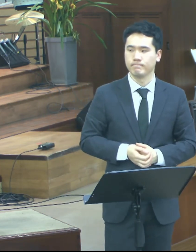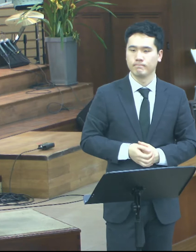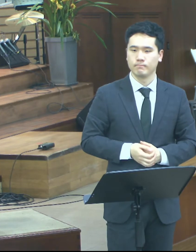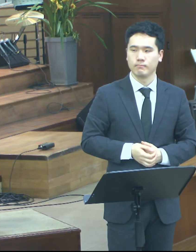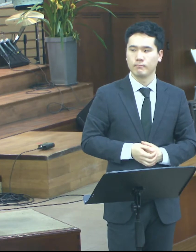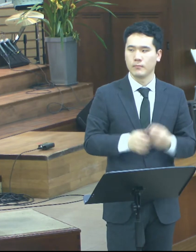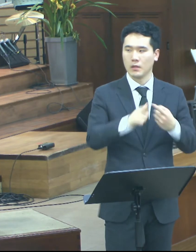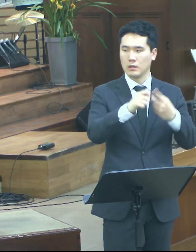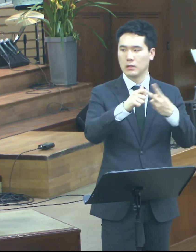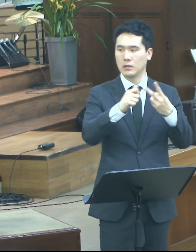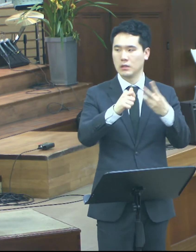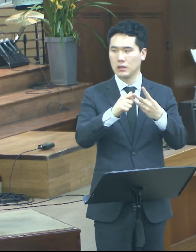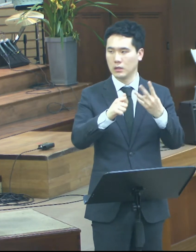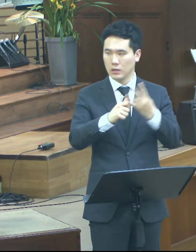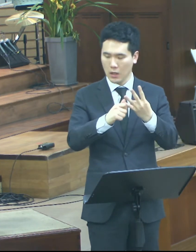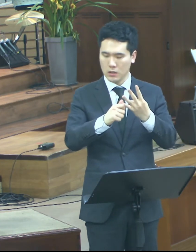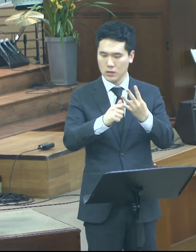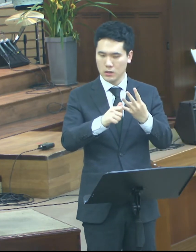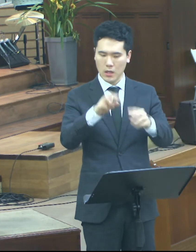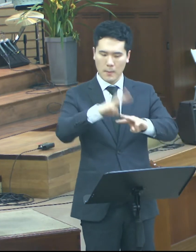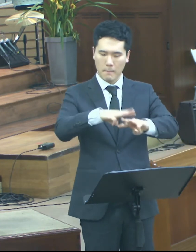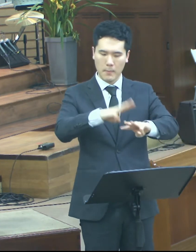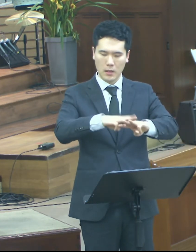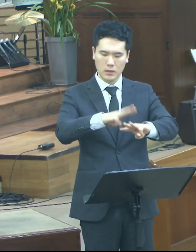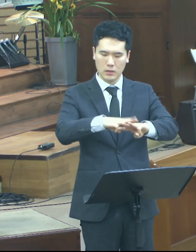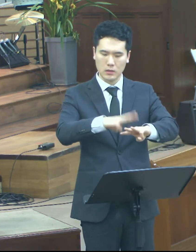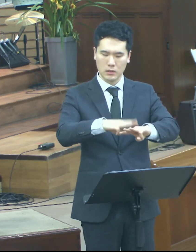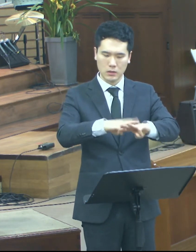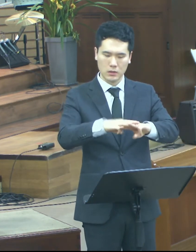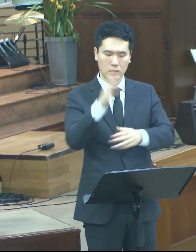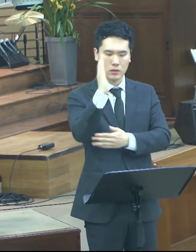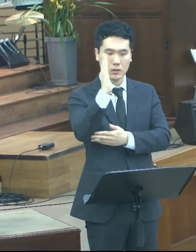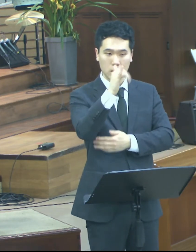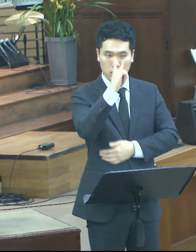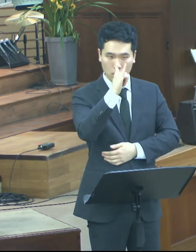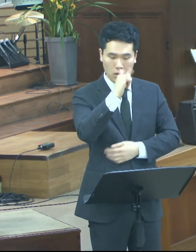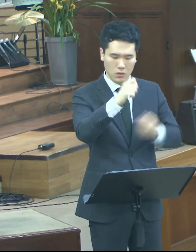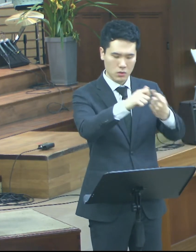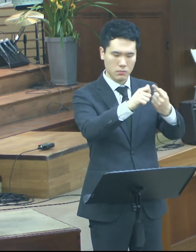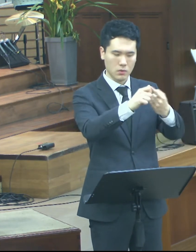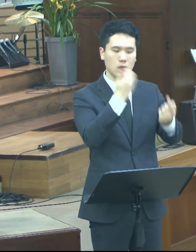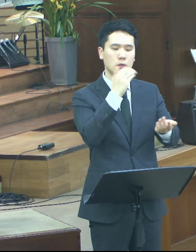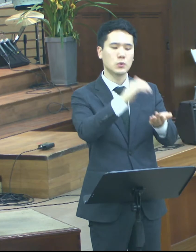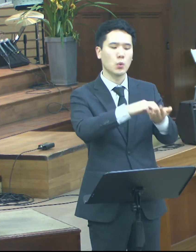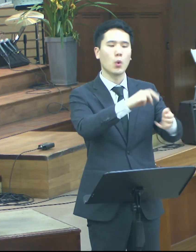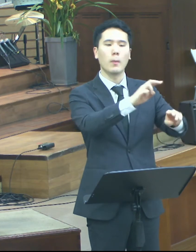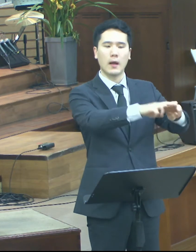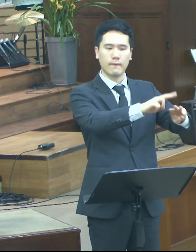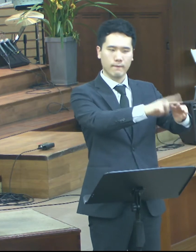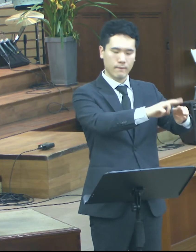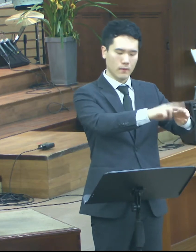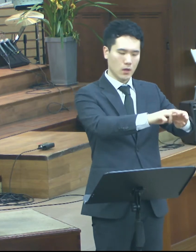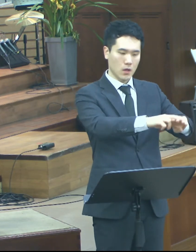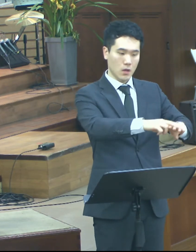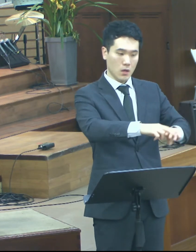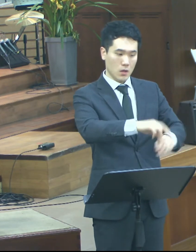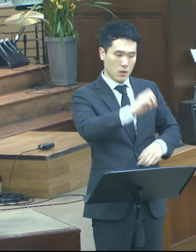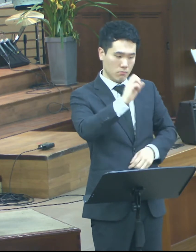4가지 밭을 예수님 말씀하셨는데 돌밭은 뭐죠? 돌밭은 즉시 기쁨으로 받는데 뿌리가 없어 잠시 견디다가 어려운